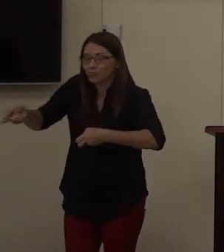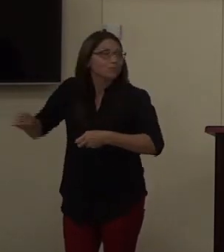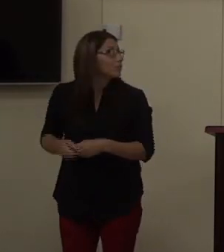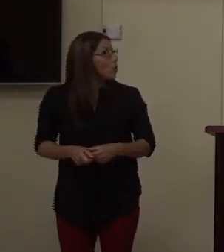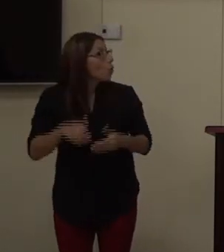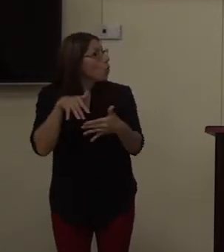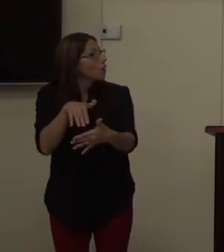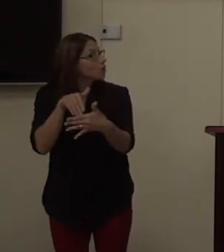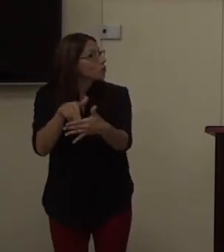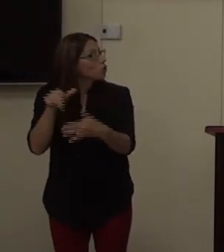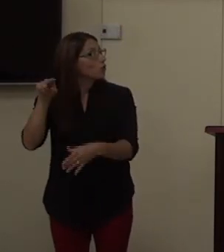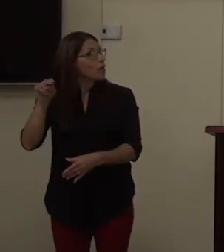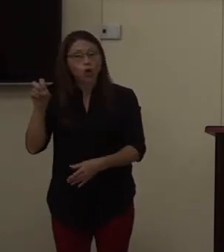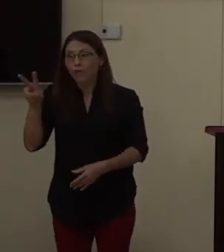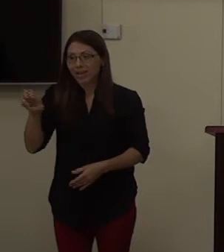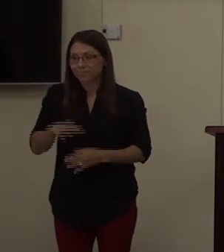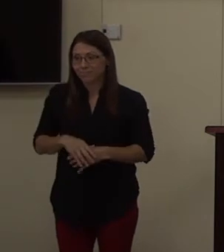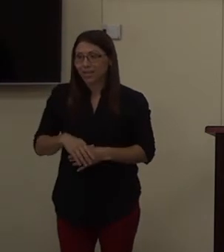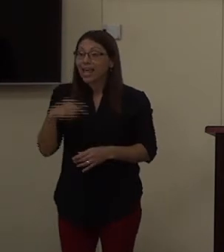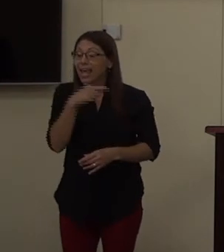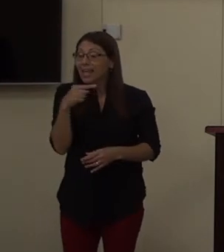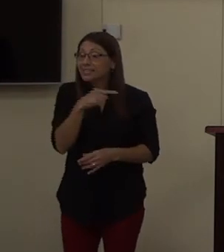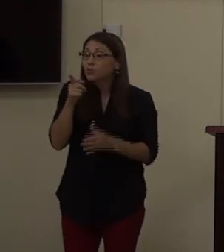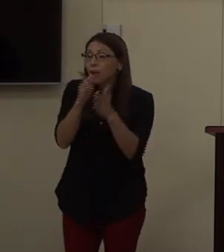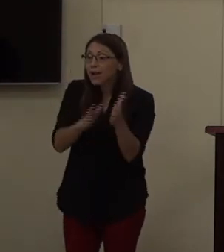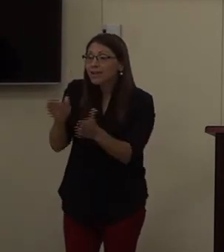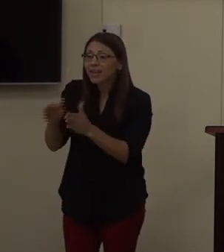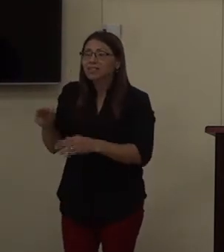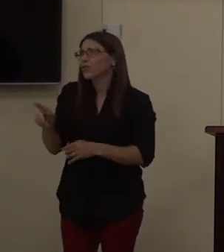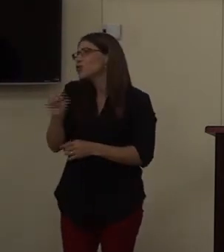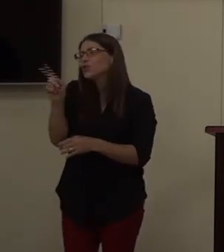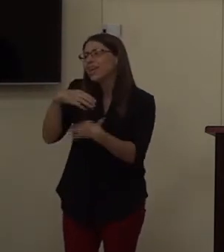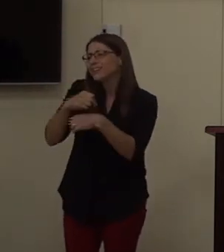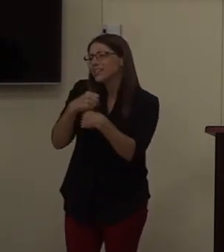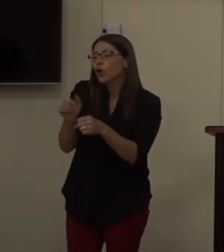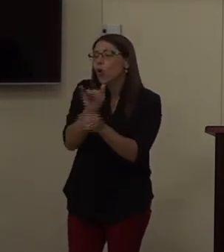una planificación, digamos, no realizada como planificación, en realidad es